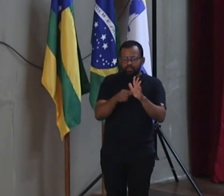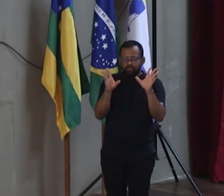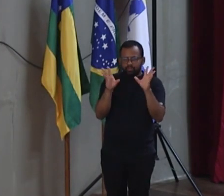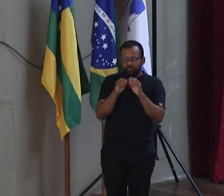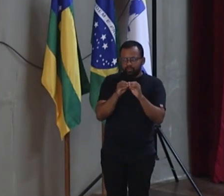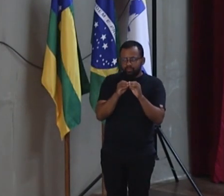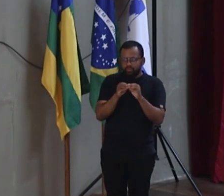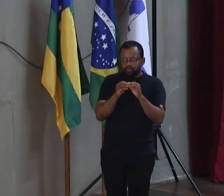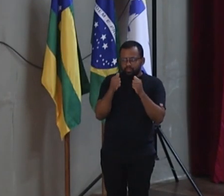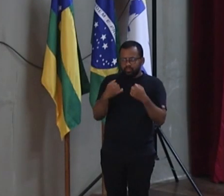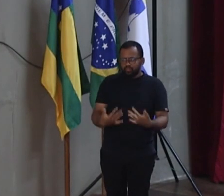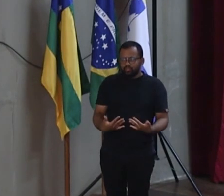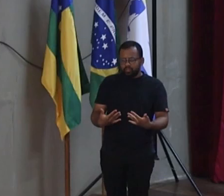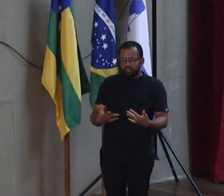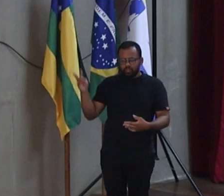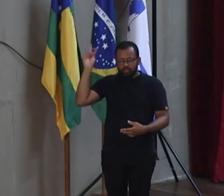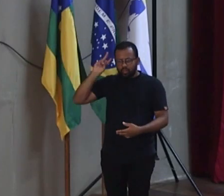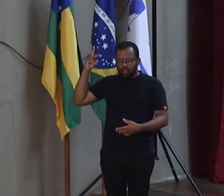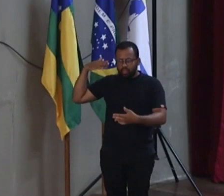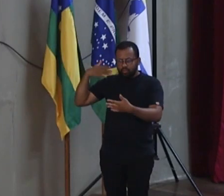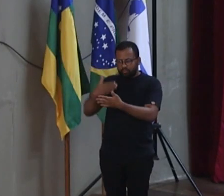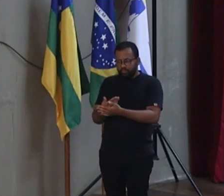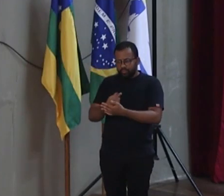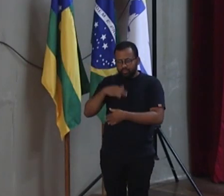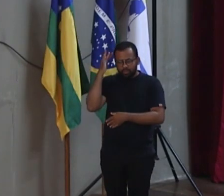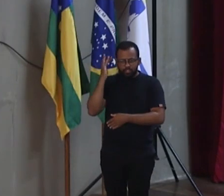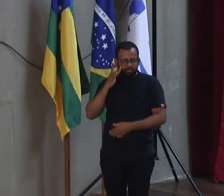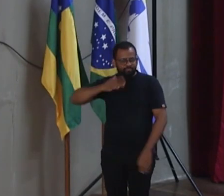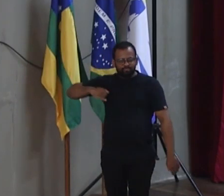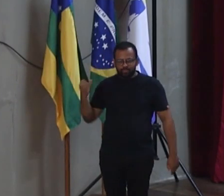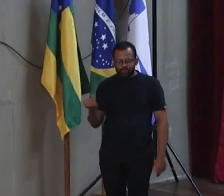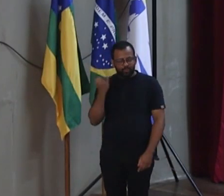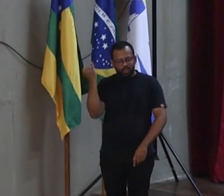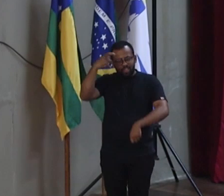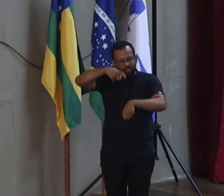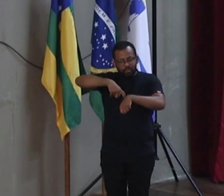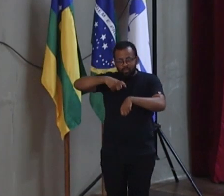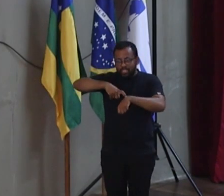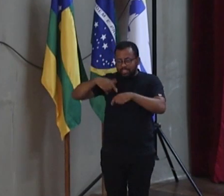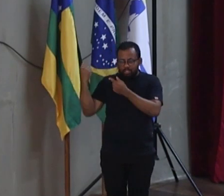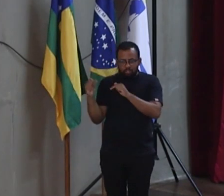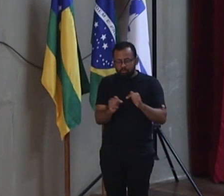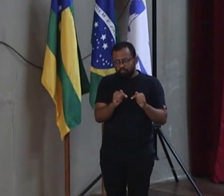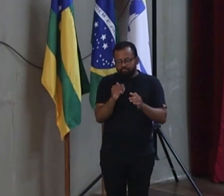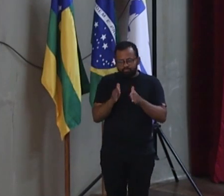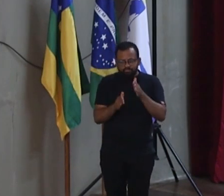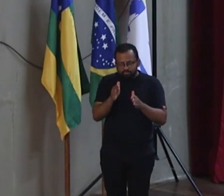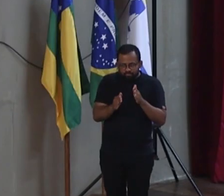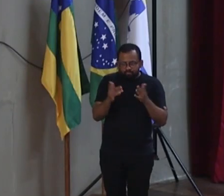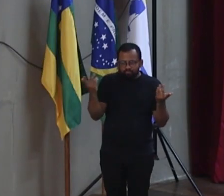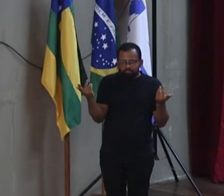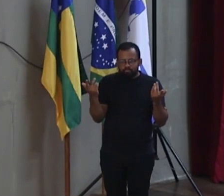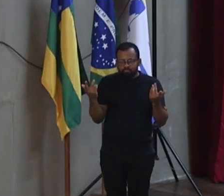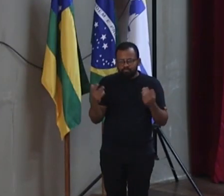maneira: vou fazer um preâmbulo histórico, que eu acho muito importante nesse momento político que a gente vive,